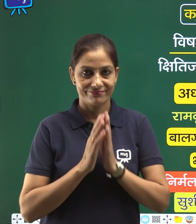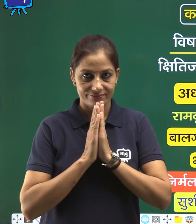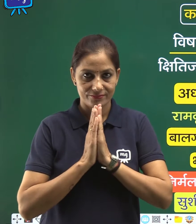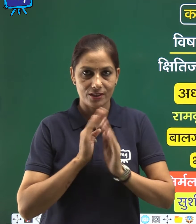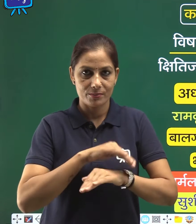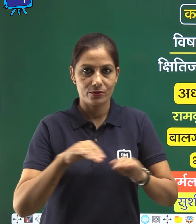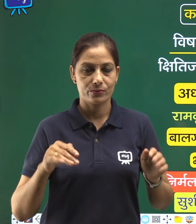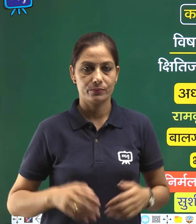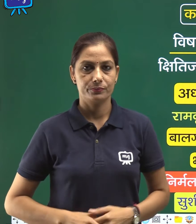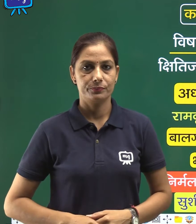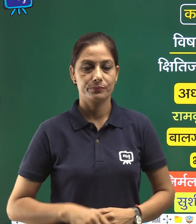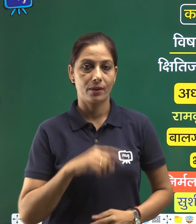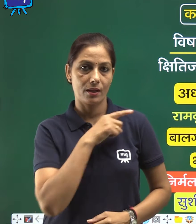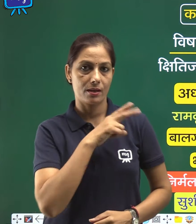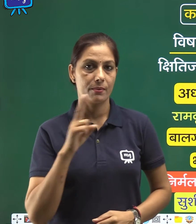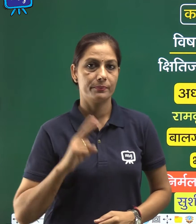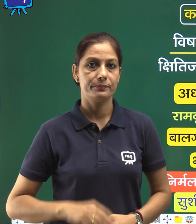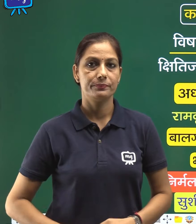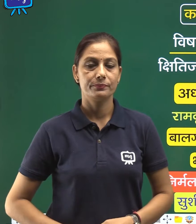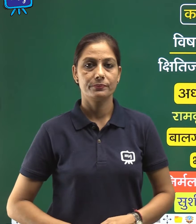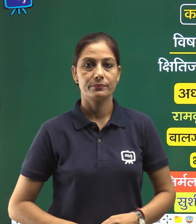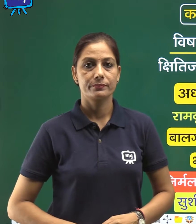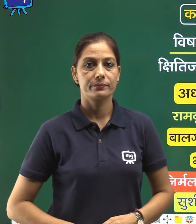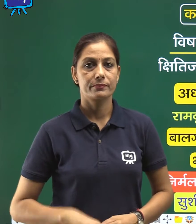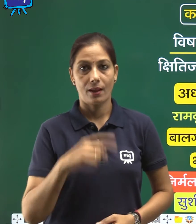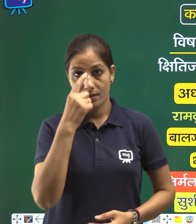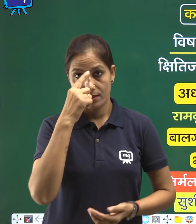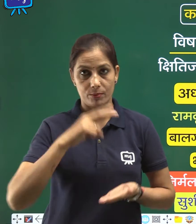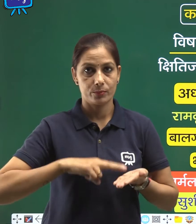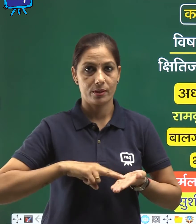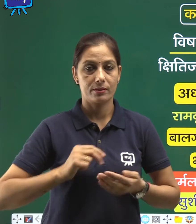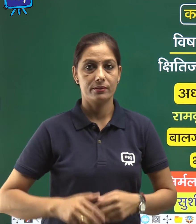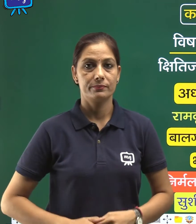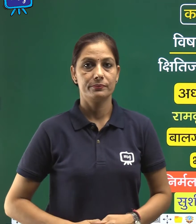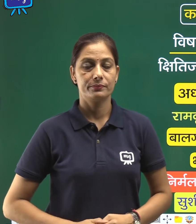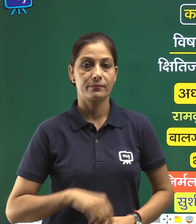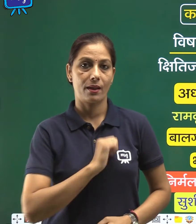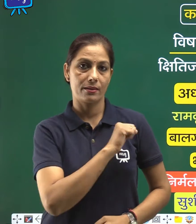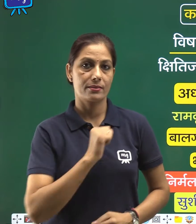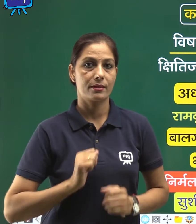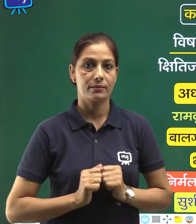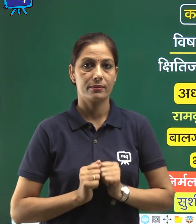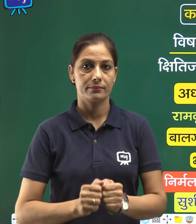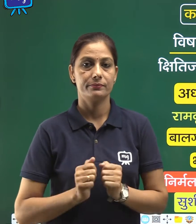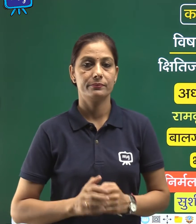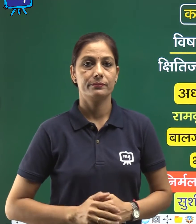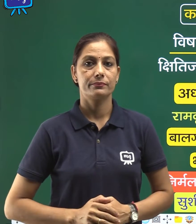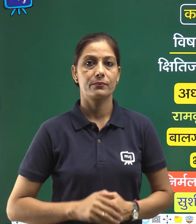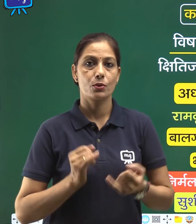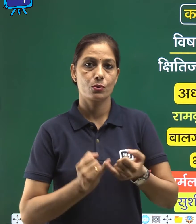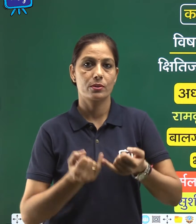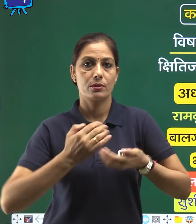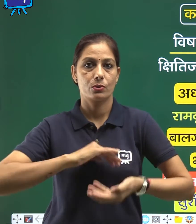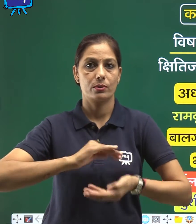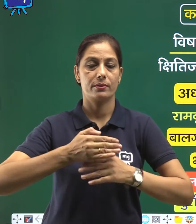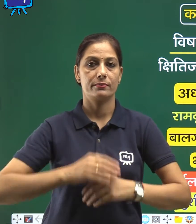नमस्कार बच्चों, मेरा नाम निर्मल कुमार गुप्ता, मेरे साथ हैं सुशीला